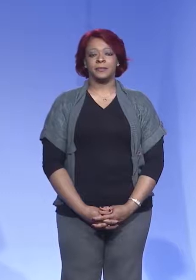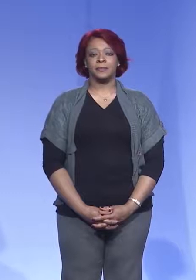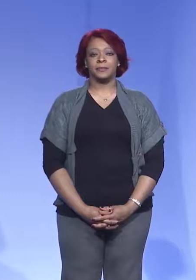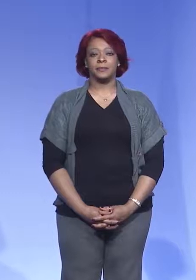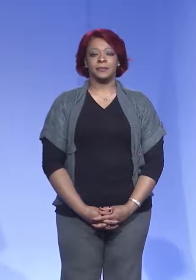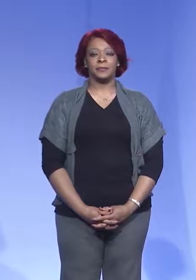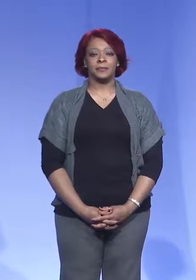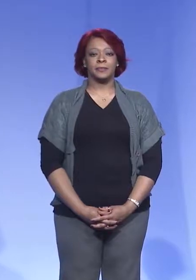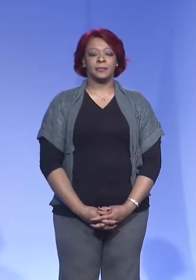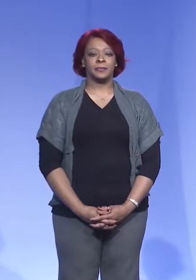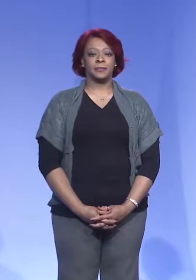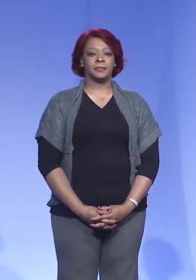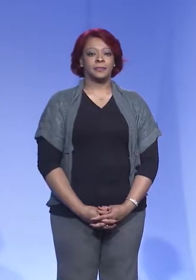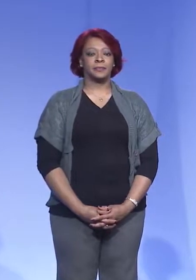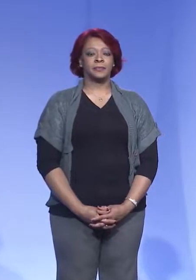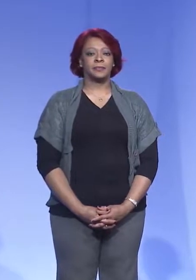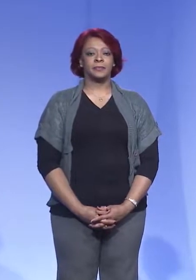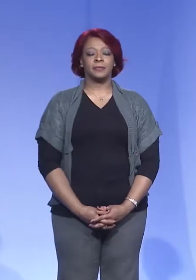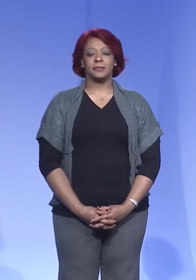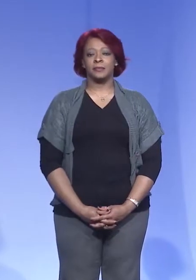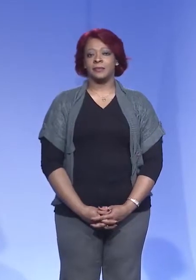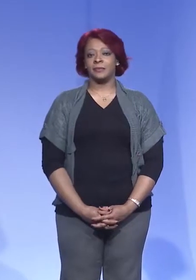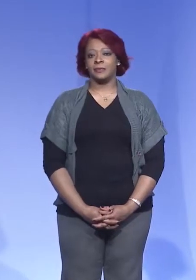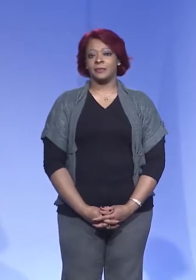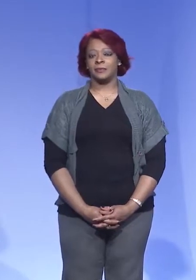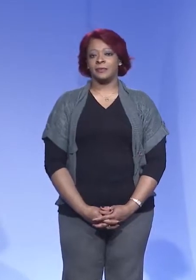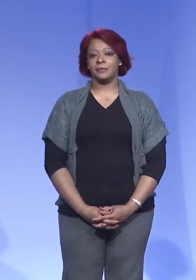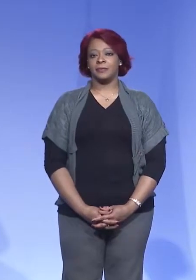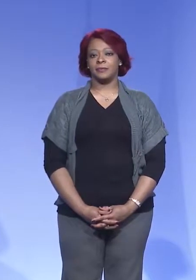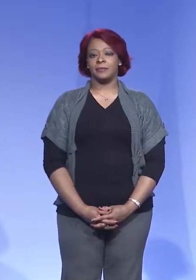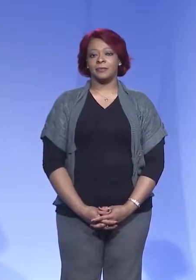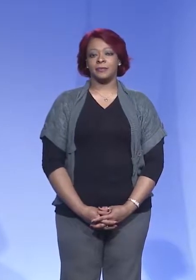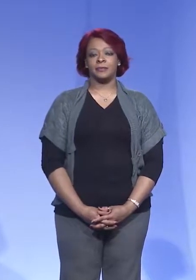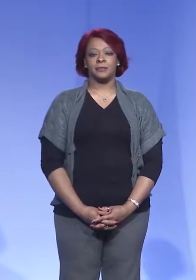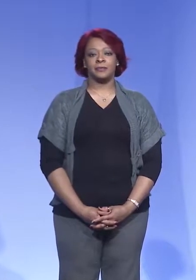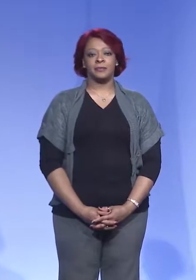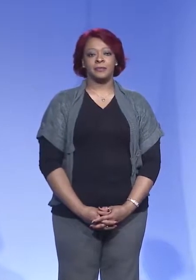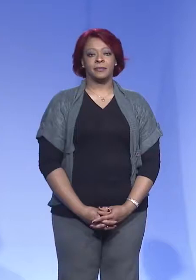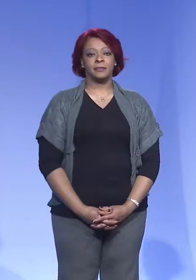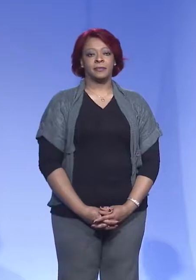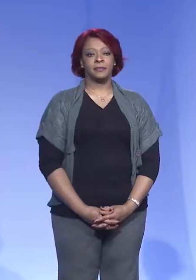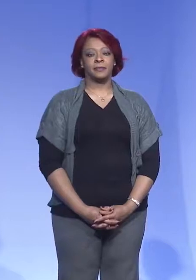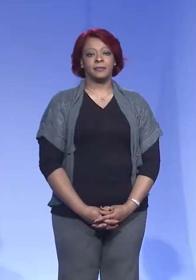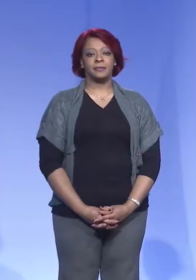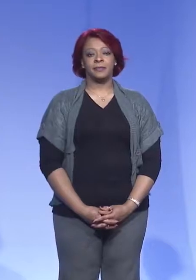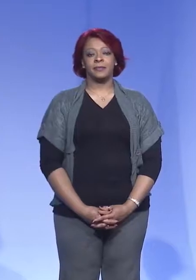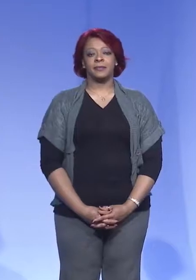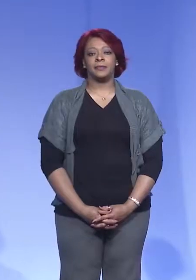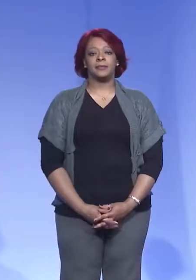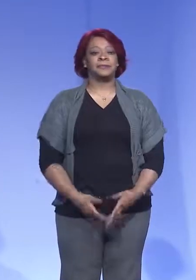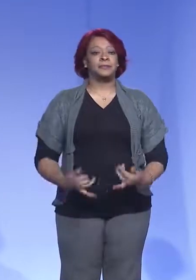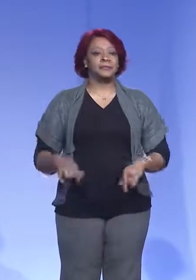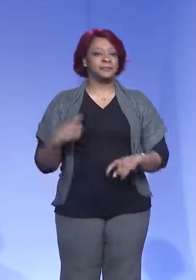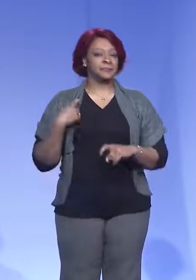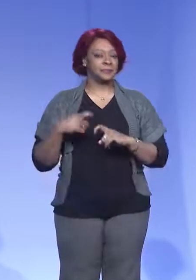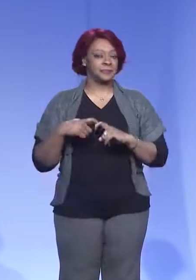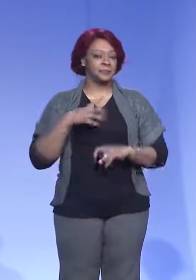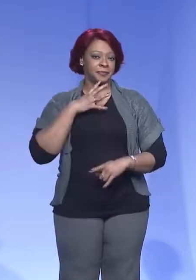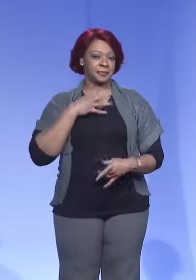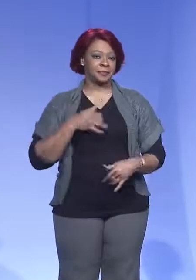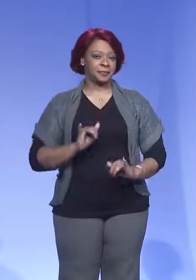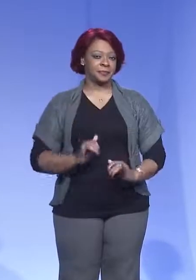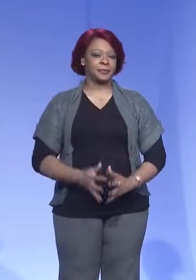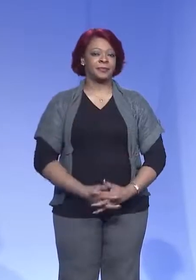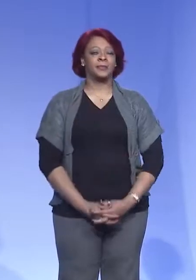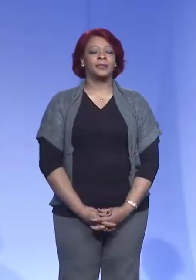lugares públicos, como lo mencionó la doctora Alisa, como Walmart, que también está ofreciendo esta vacuna. Así que estamos trabajando muy